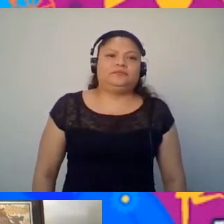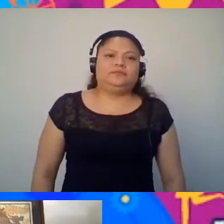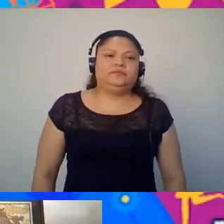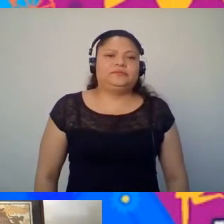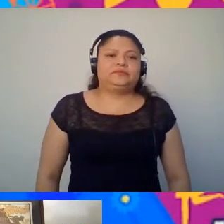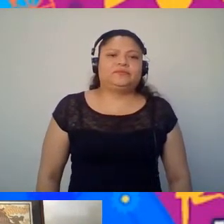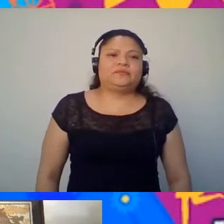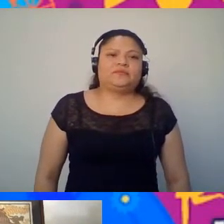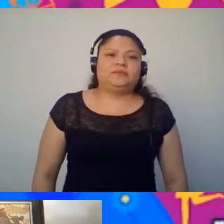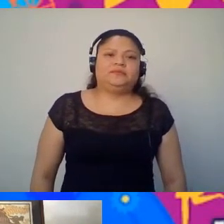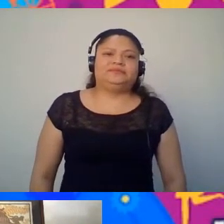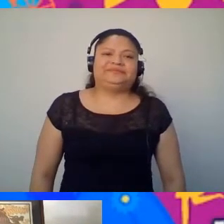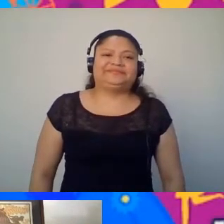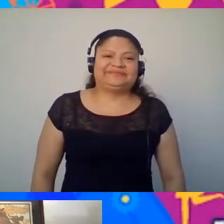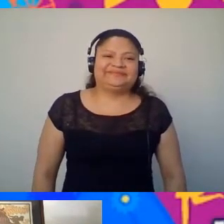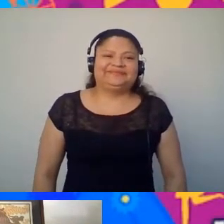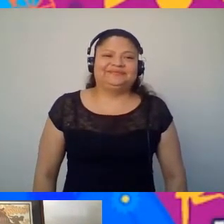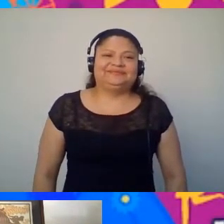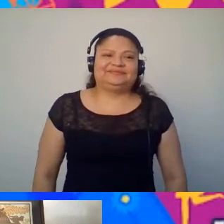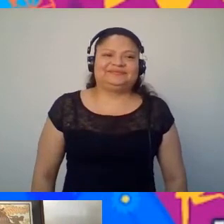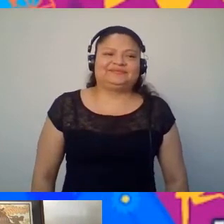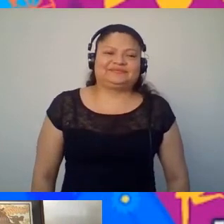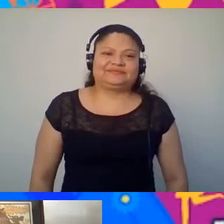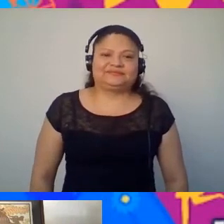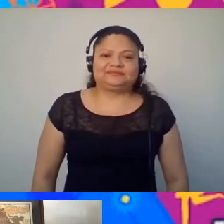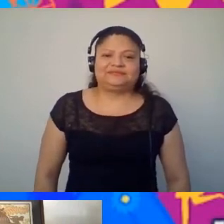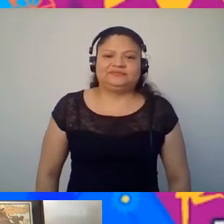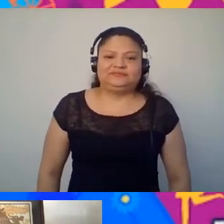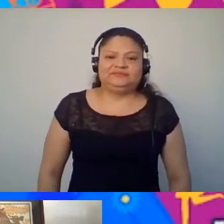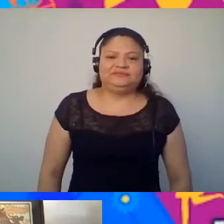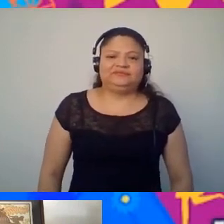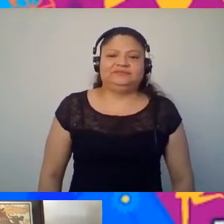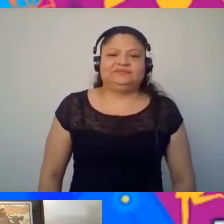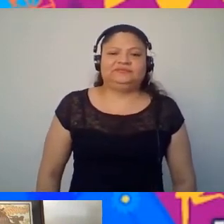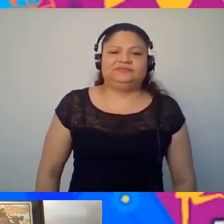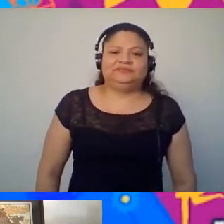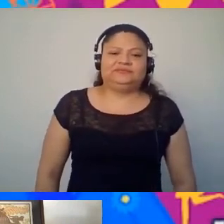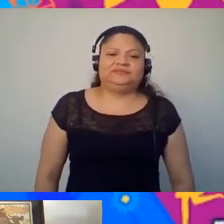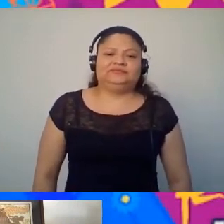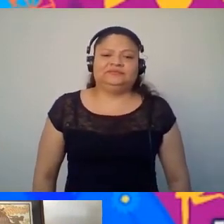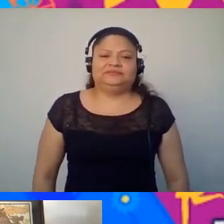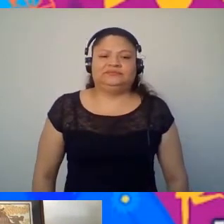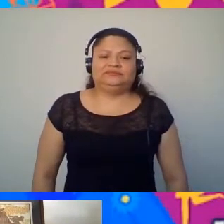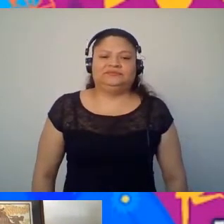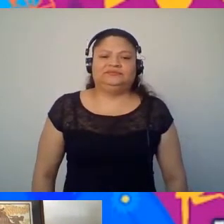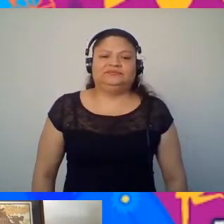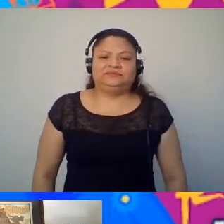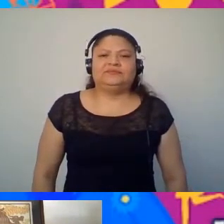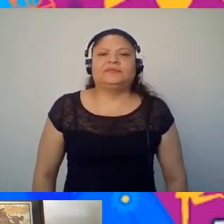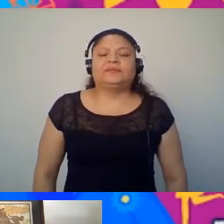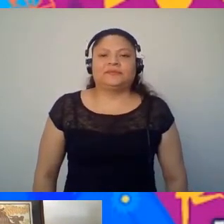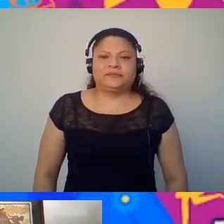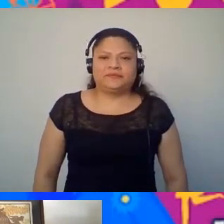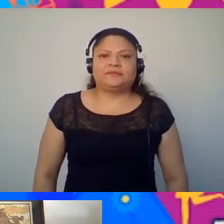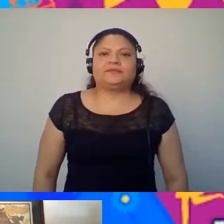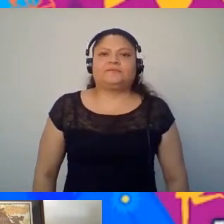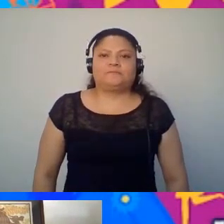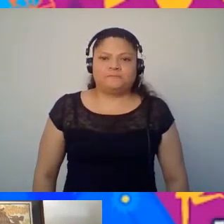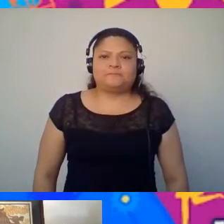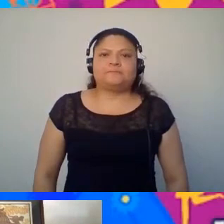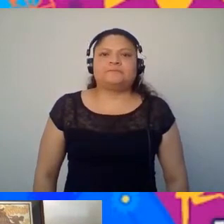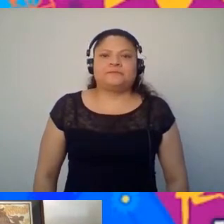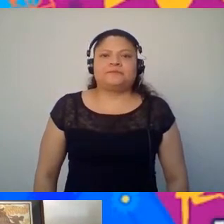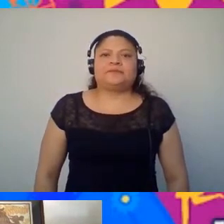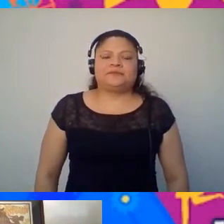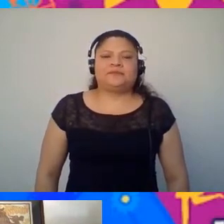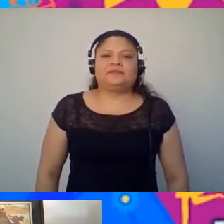una traducción de Google, sino que sí tenga un contexto y se pueda dar de forma más especializada. Ok,